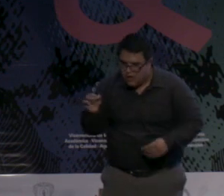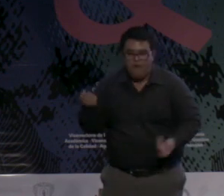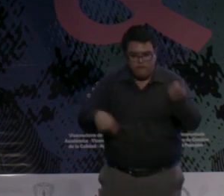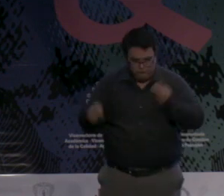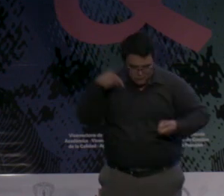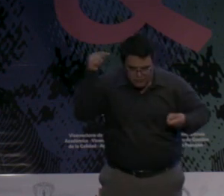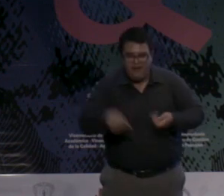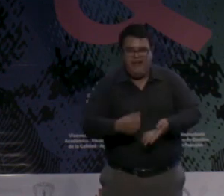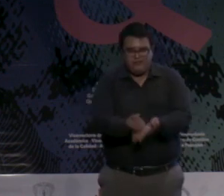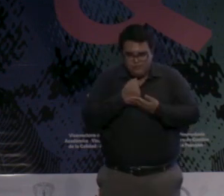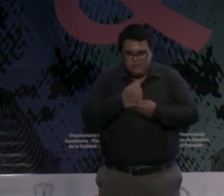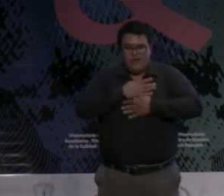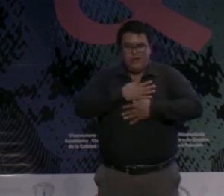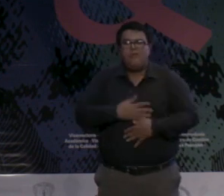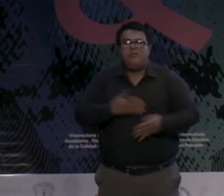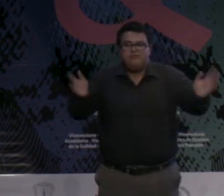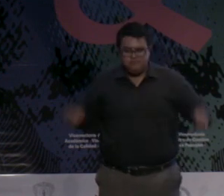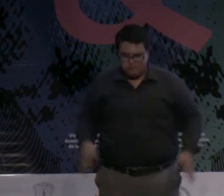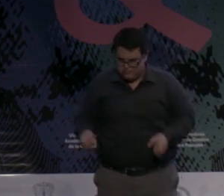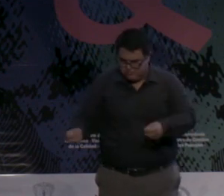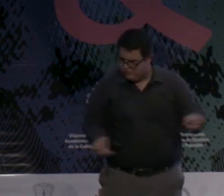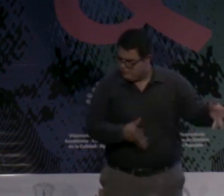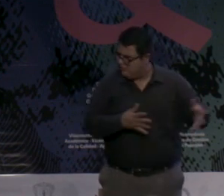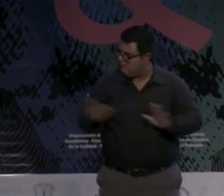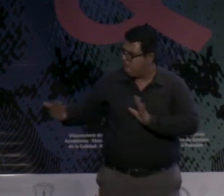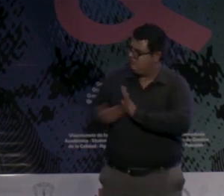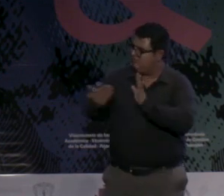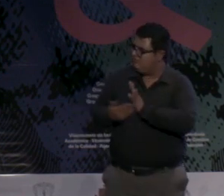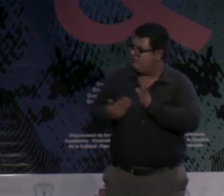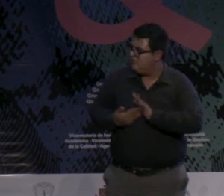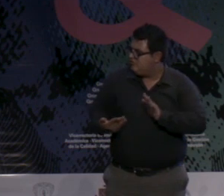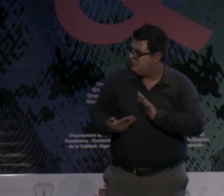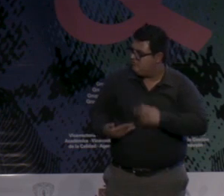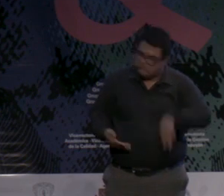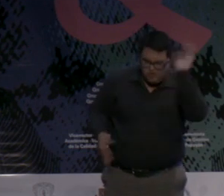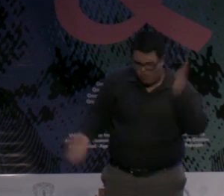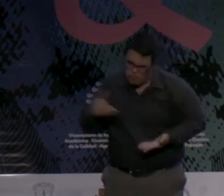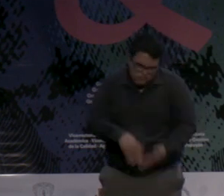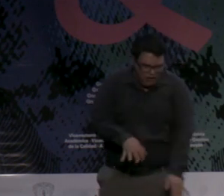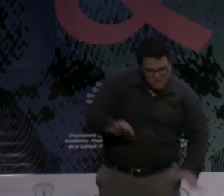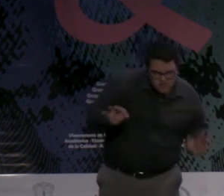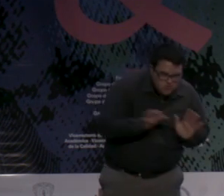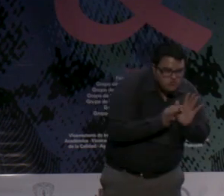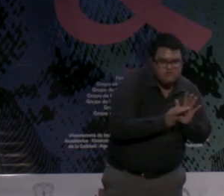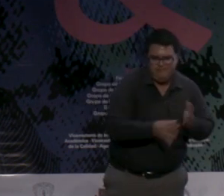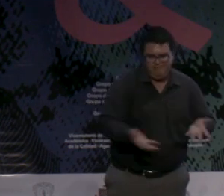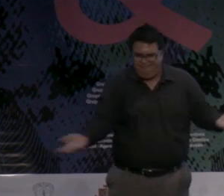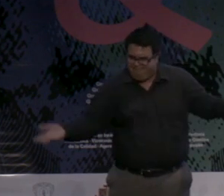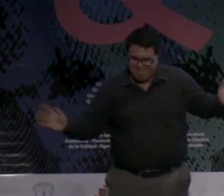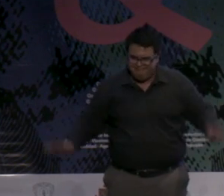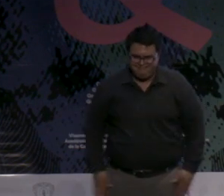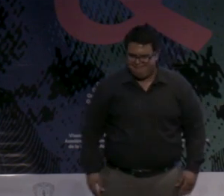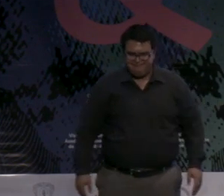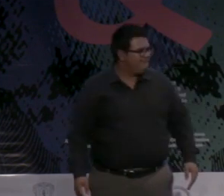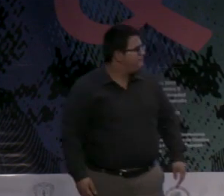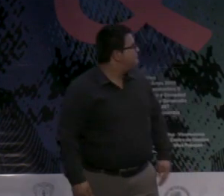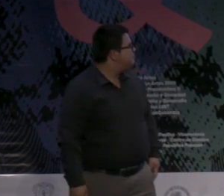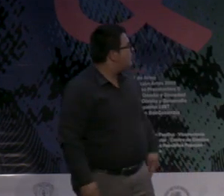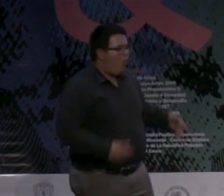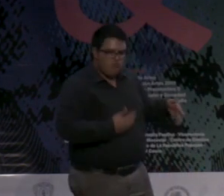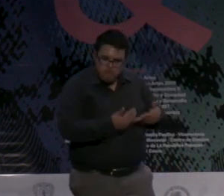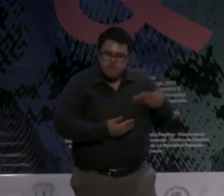por ejemplo Guillermo, un puesto de ventas ambulantes fue su salida de la indigencia, su recuperación del vicio